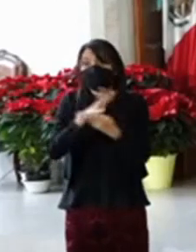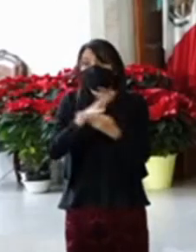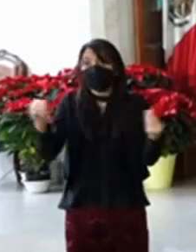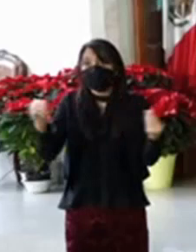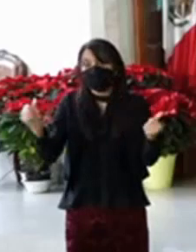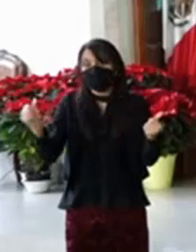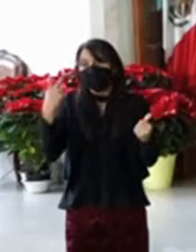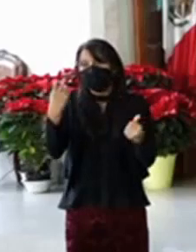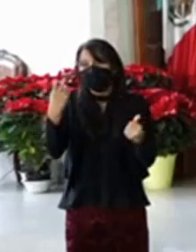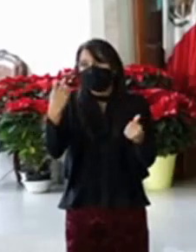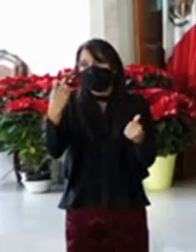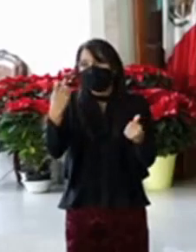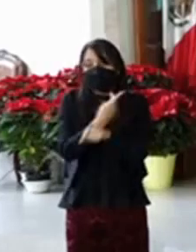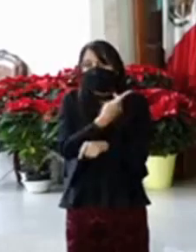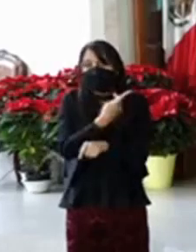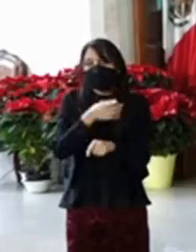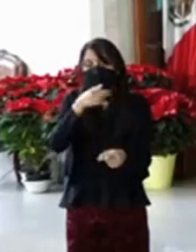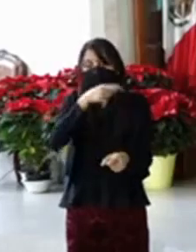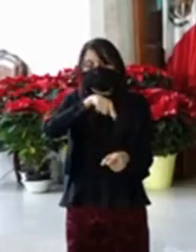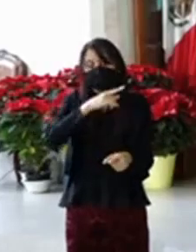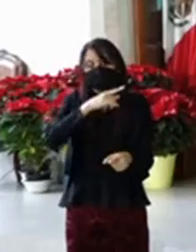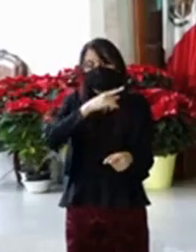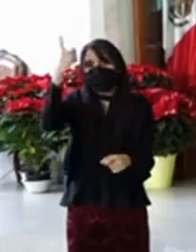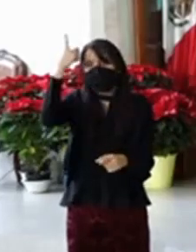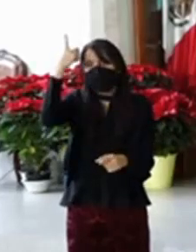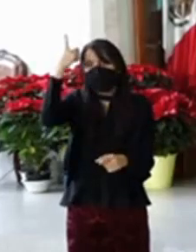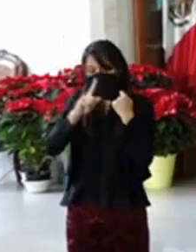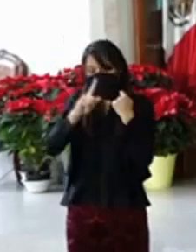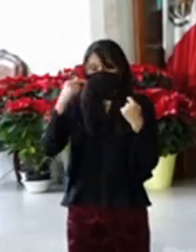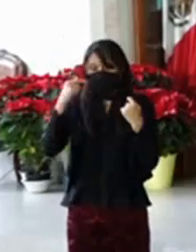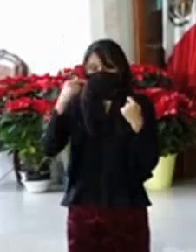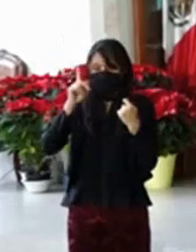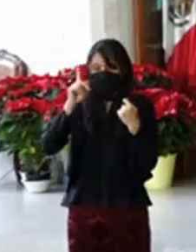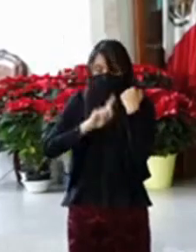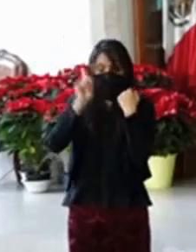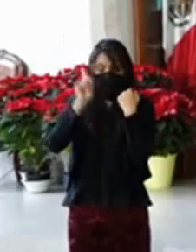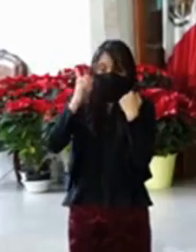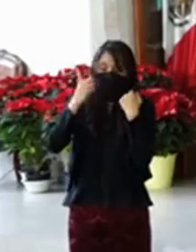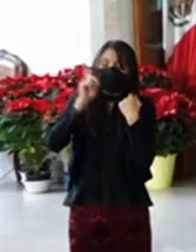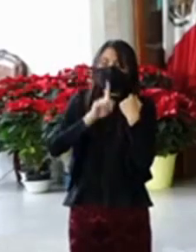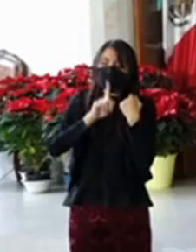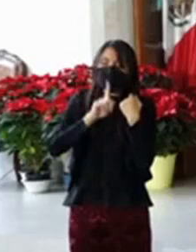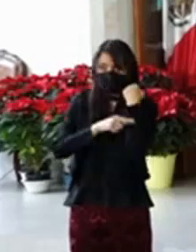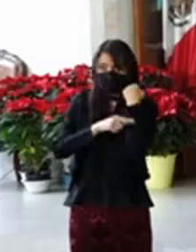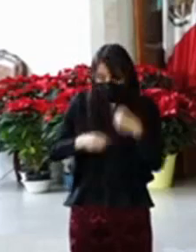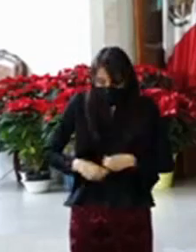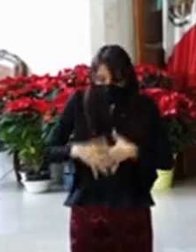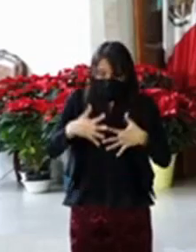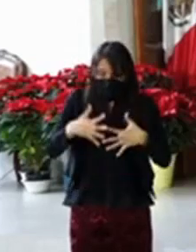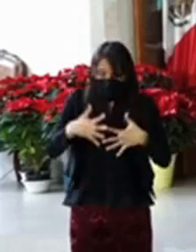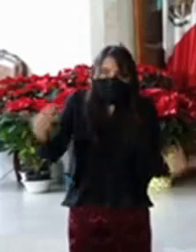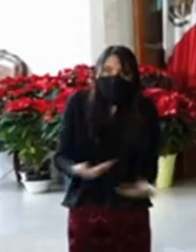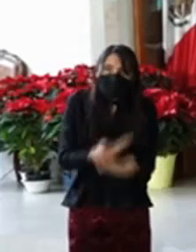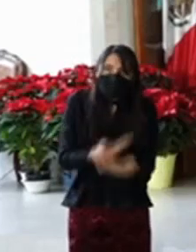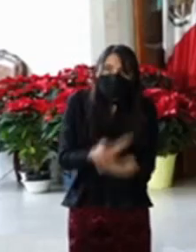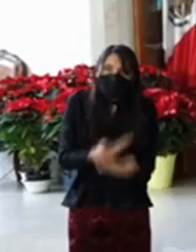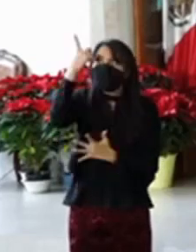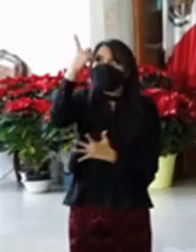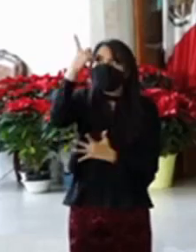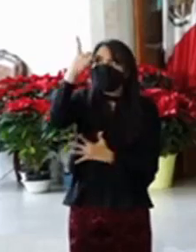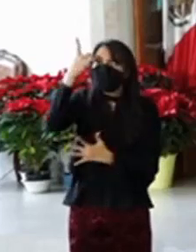el nacimiento glorioso del niño de Belén, de nuestro